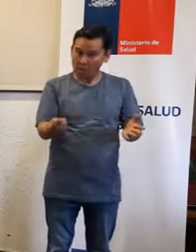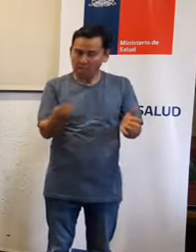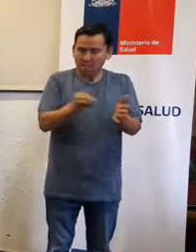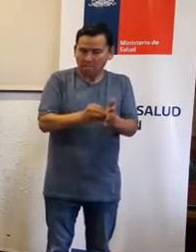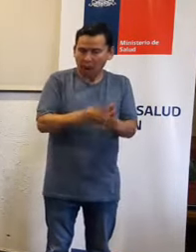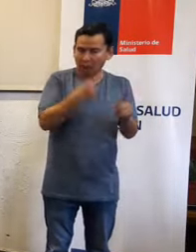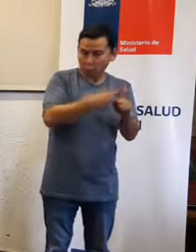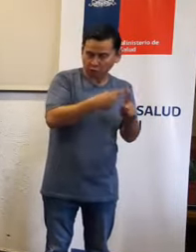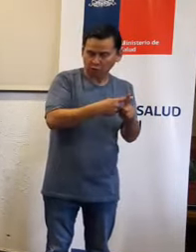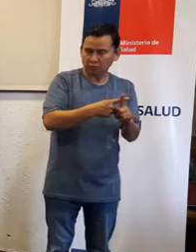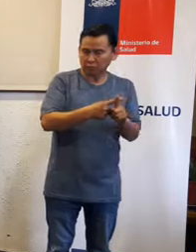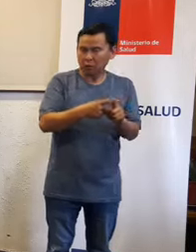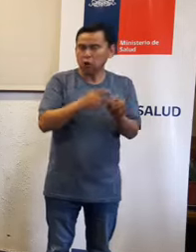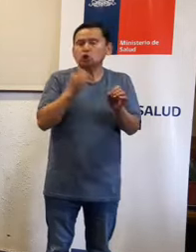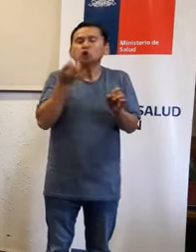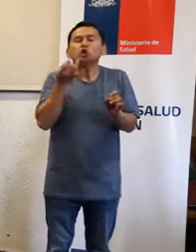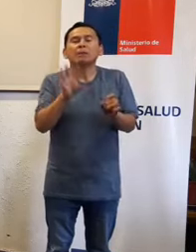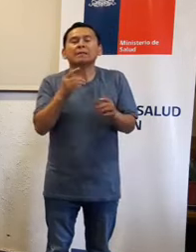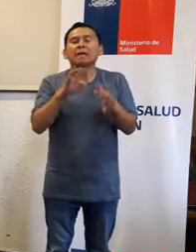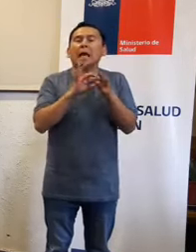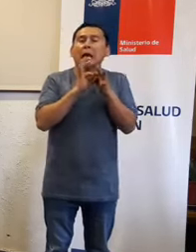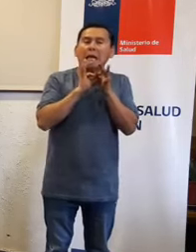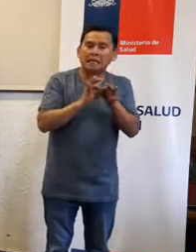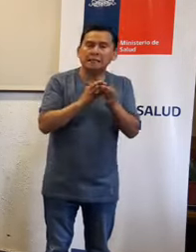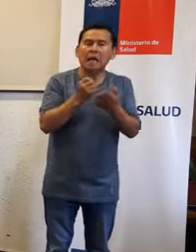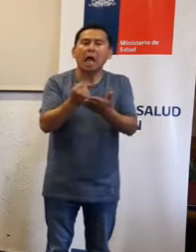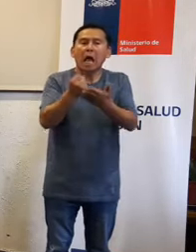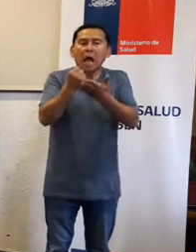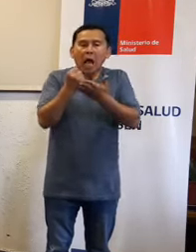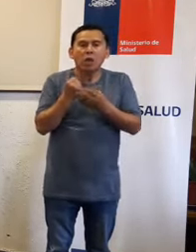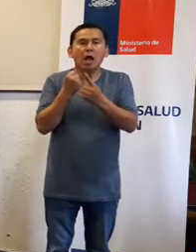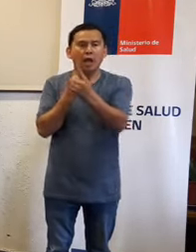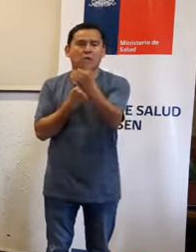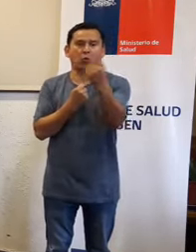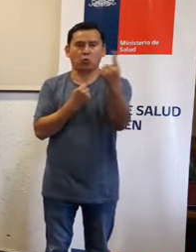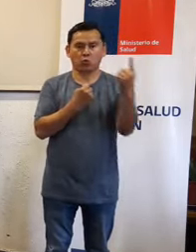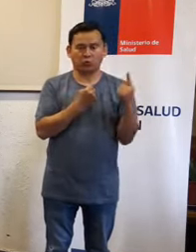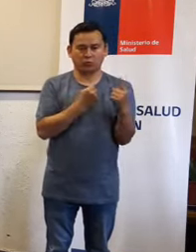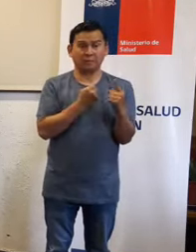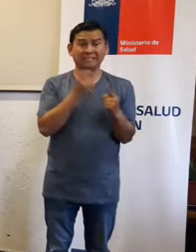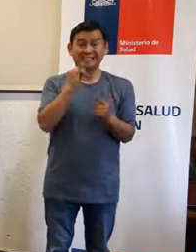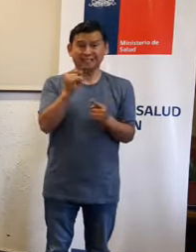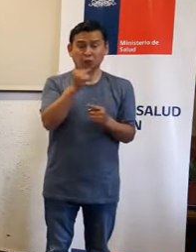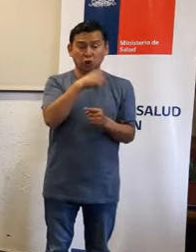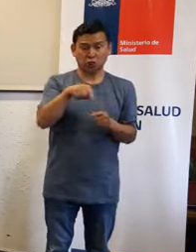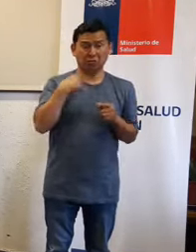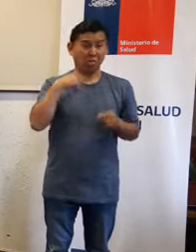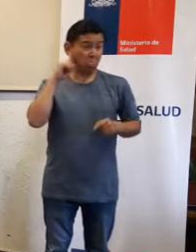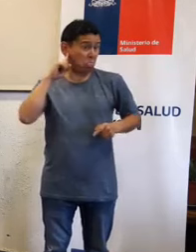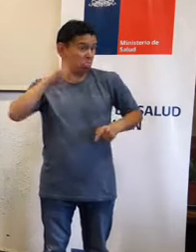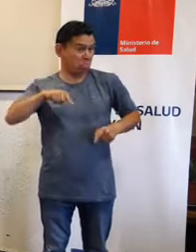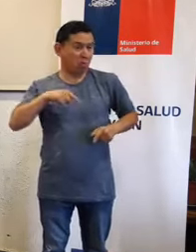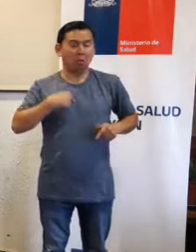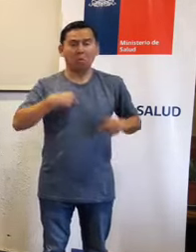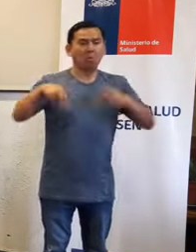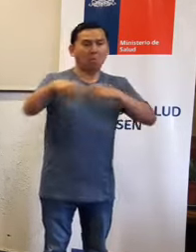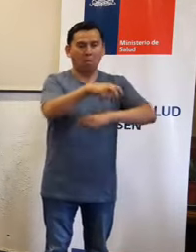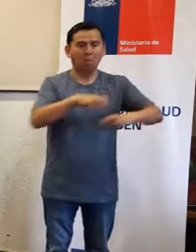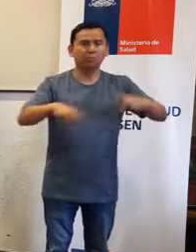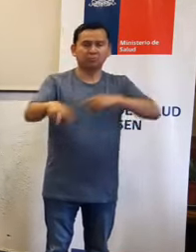positivos es solo y exclusivamente gracias a la colaboración de cada uno de ustedes si bajamos la guardia y comenzamos a